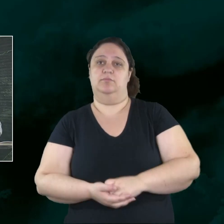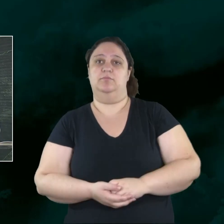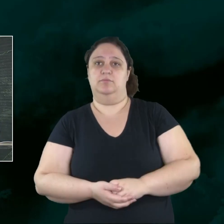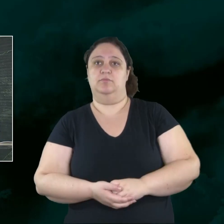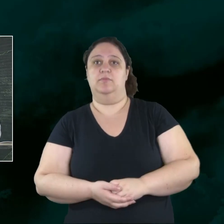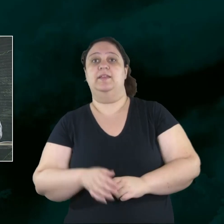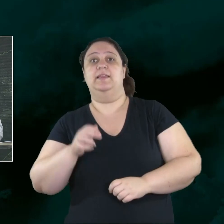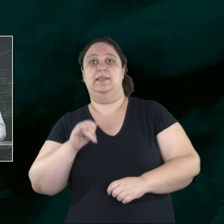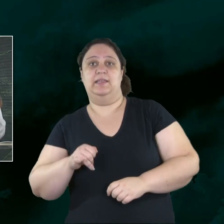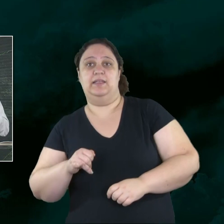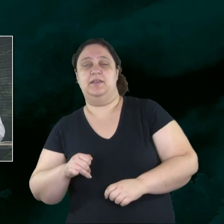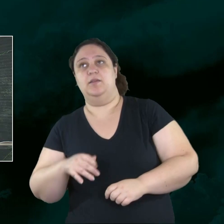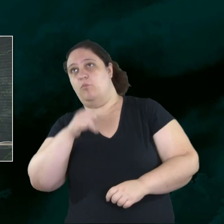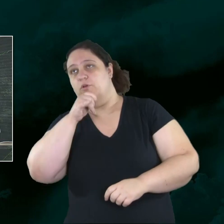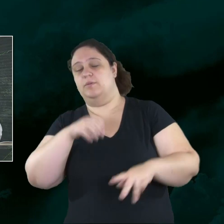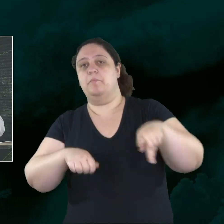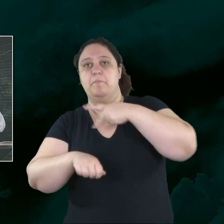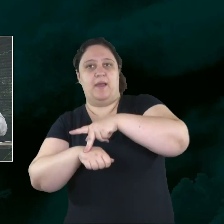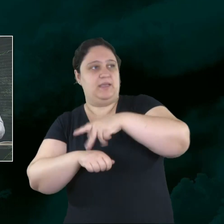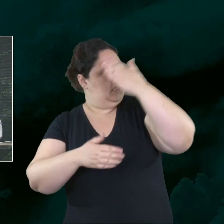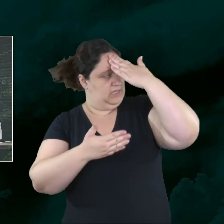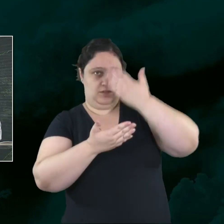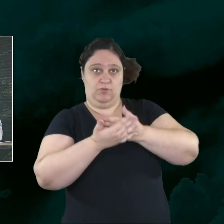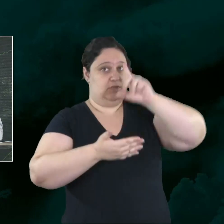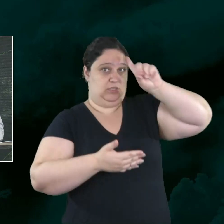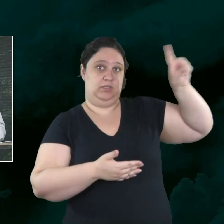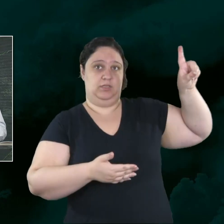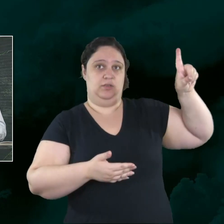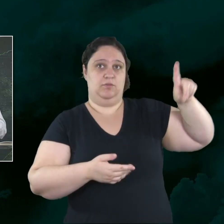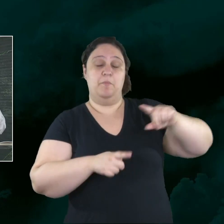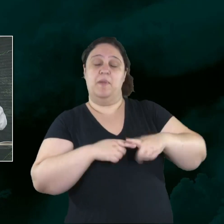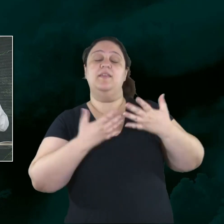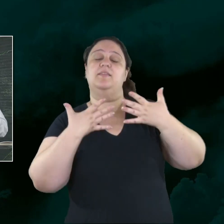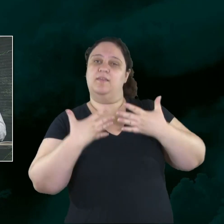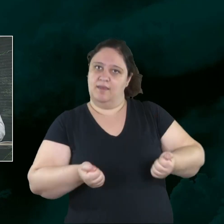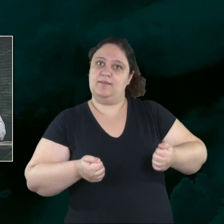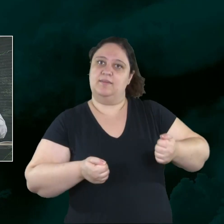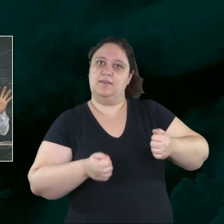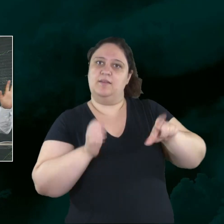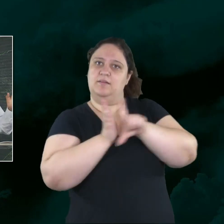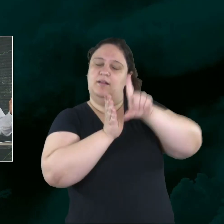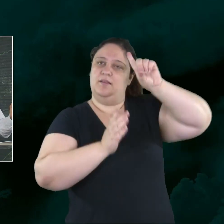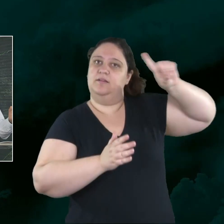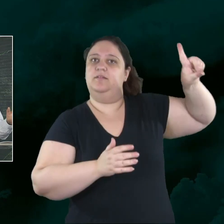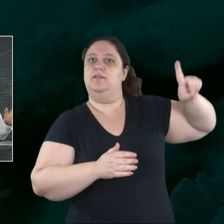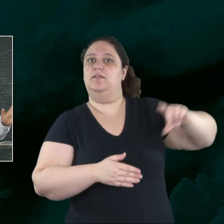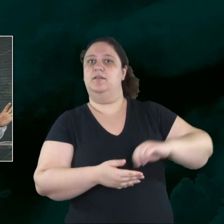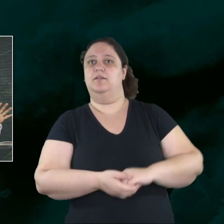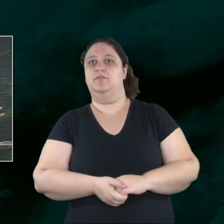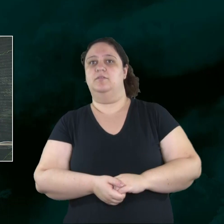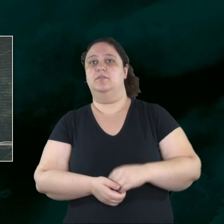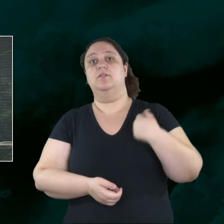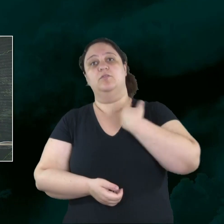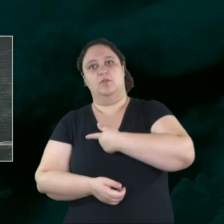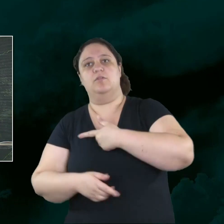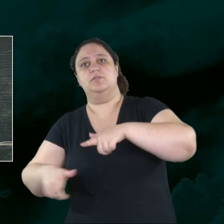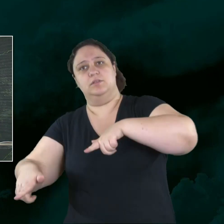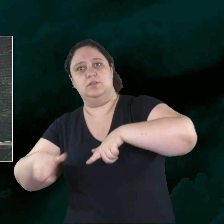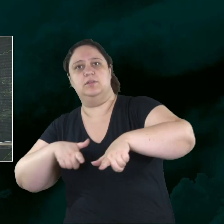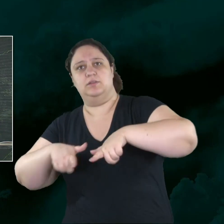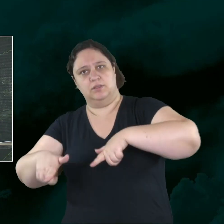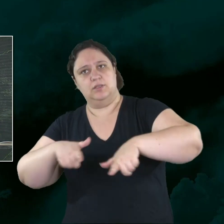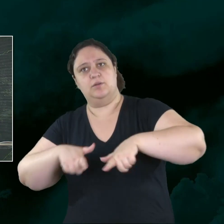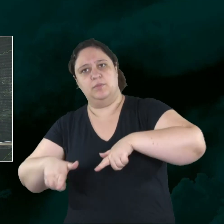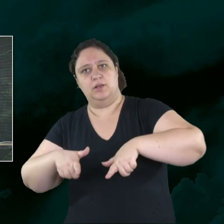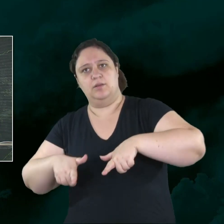país ateu, ainda adota o que Deus determinou, né? Então, nós temos, né, 6